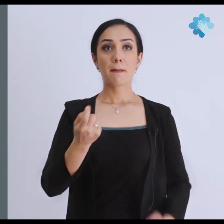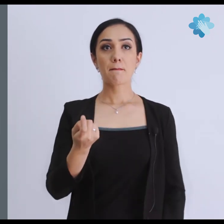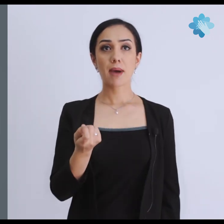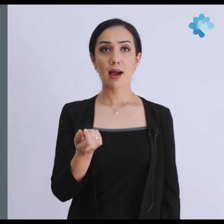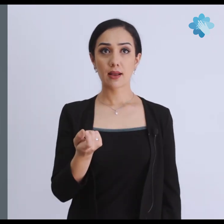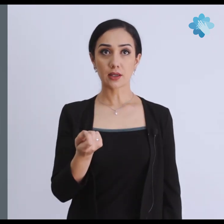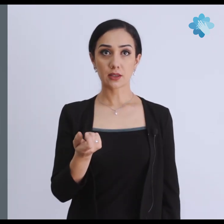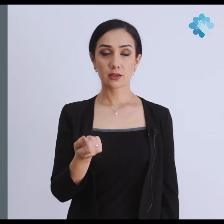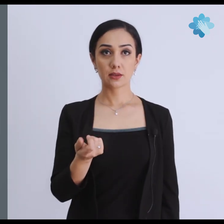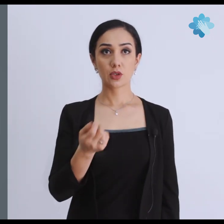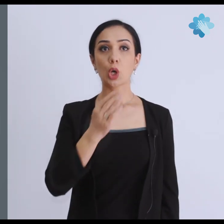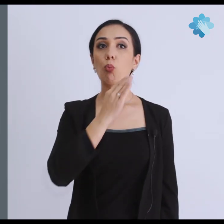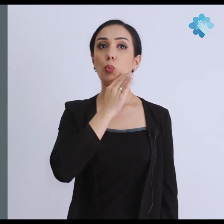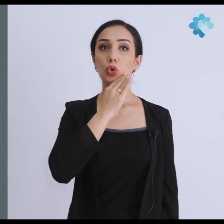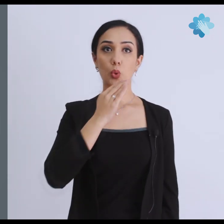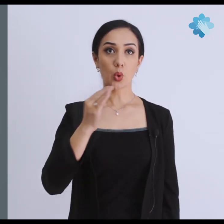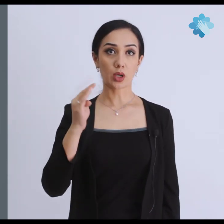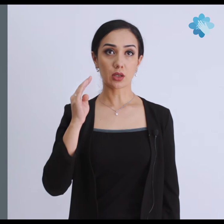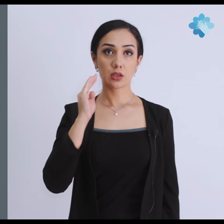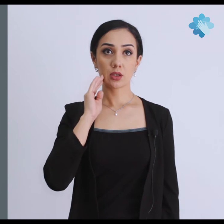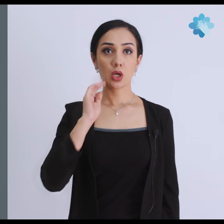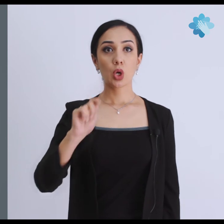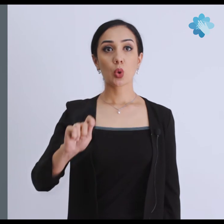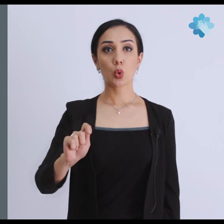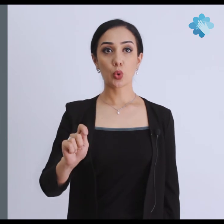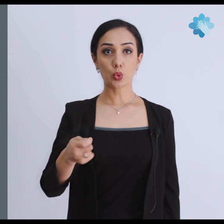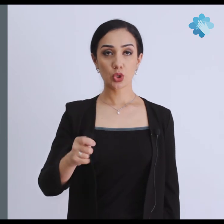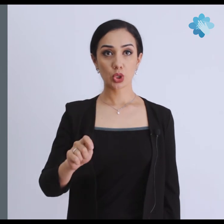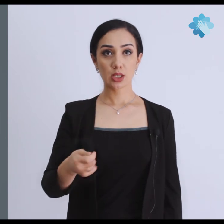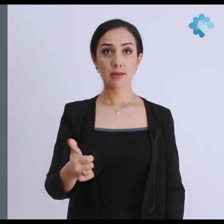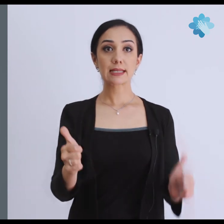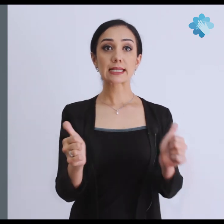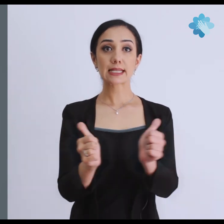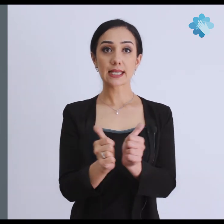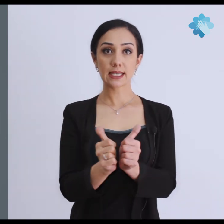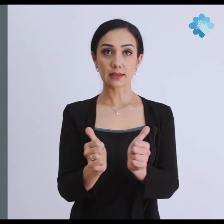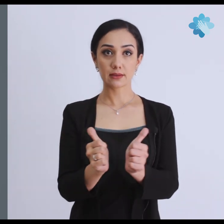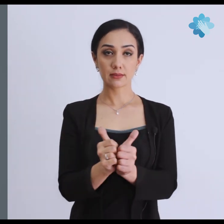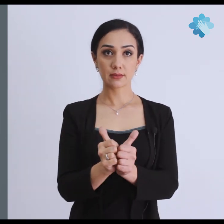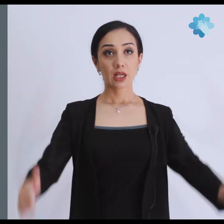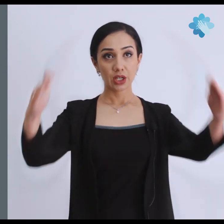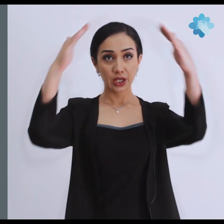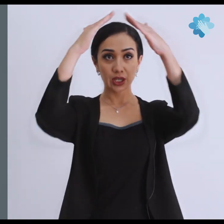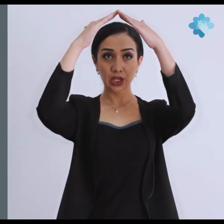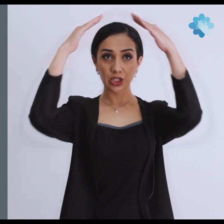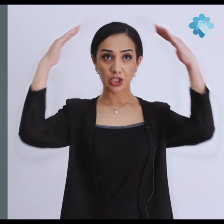мало много ключ сосед крыша